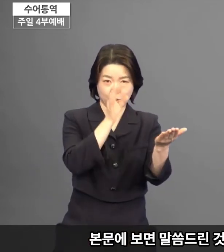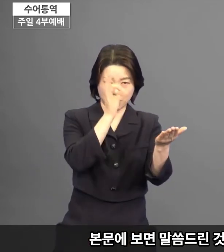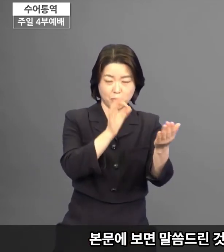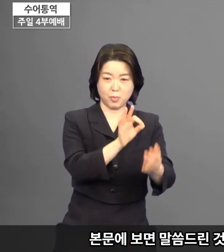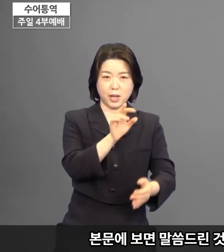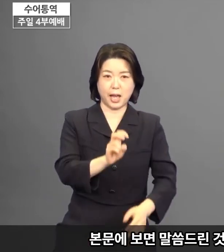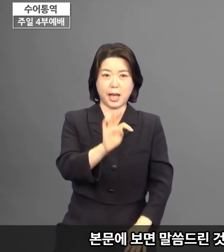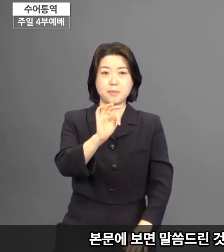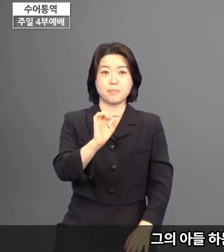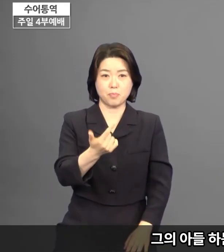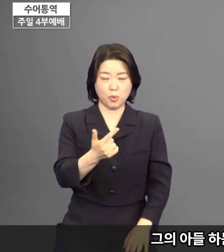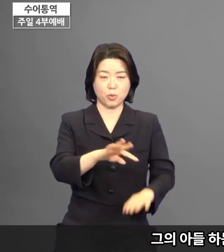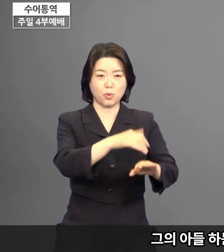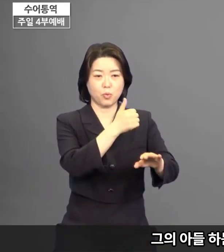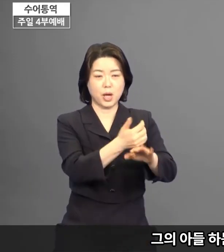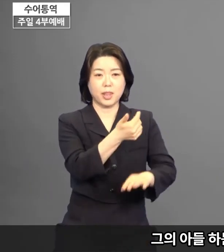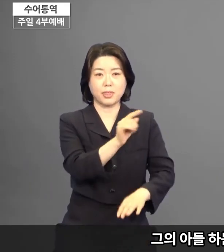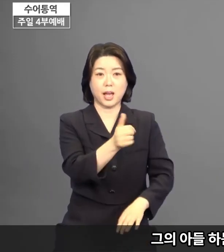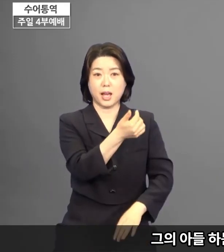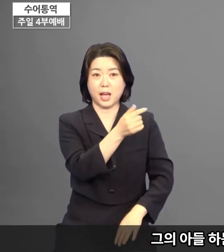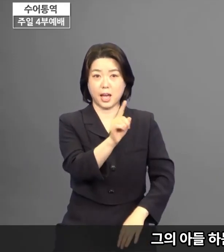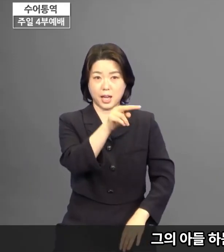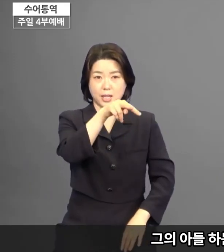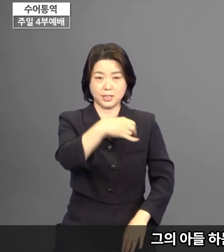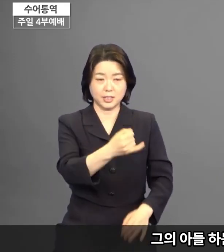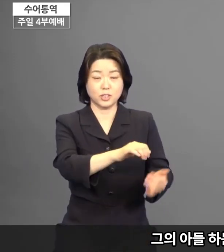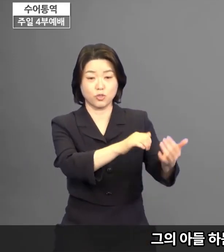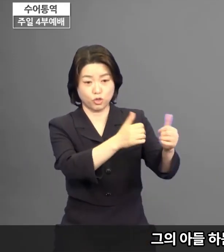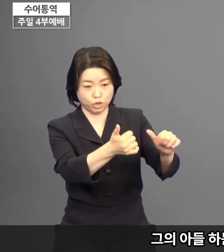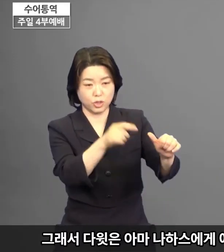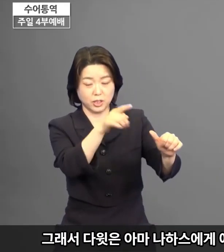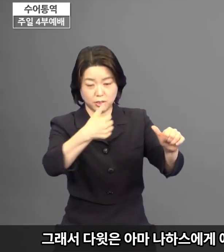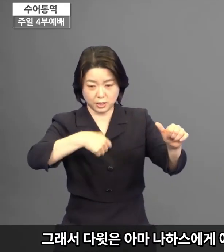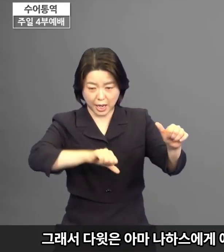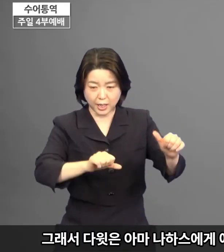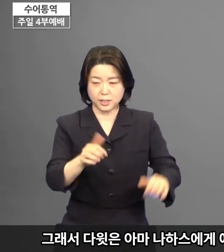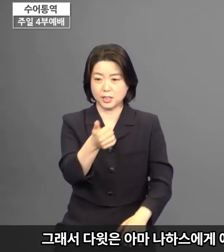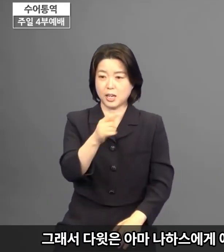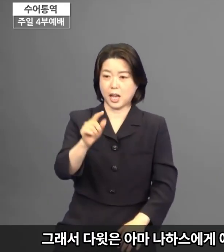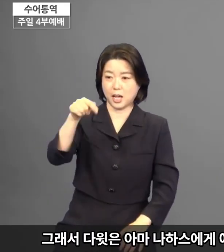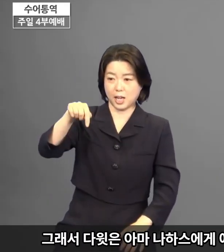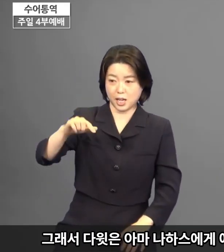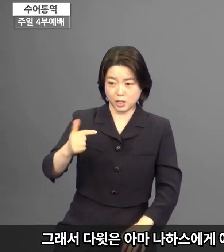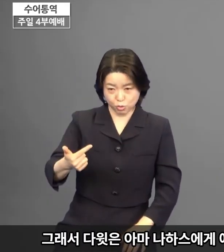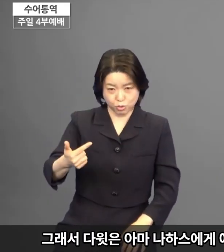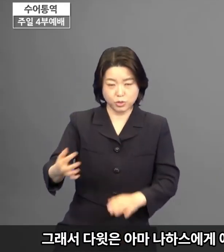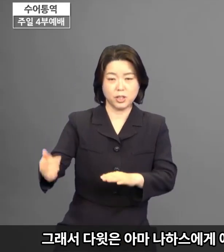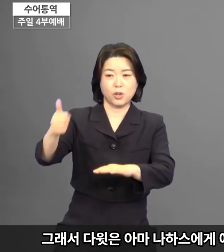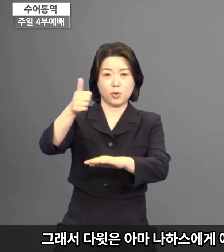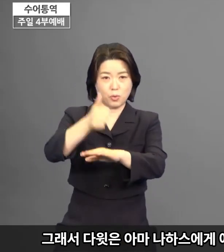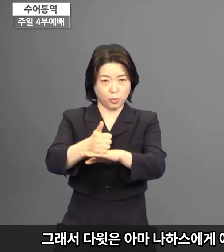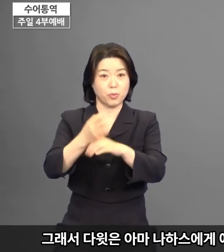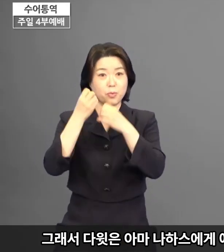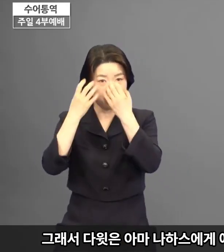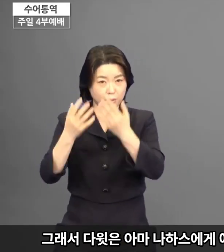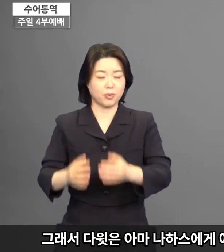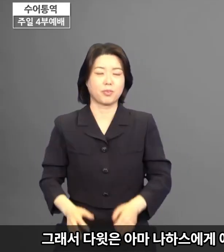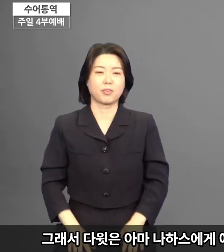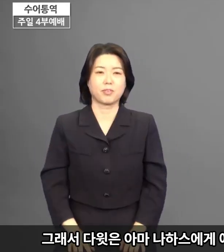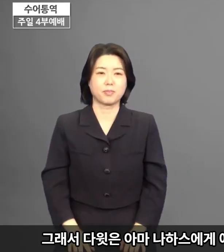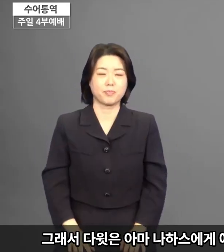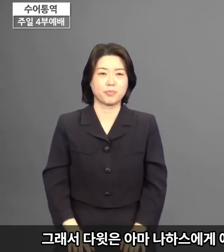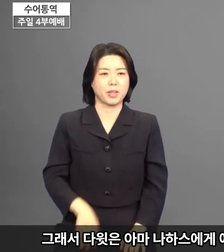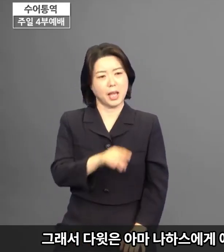왕 나하스가 죽고 그의 아들 하눈이 왕이 됩니다. 그래서 이 다윗은 아마 나하스에게 예전에 좀